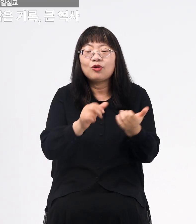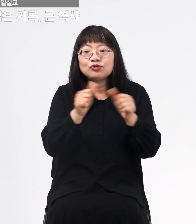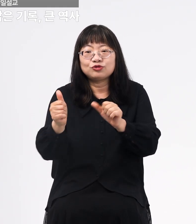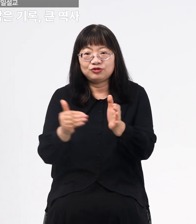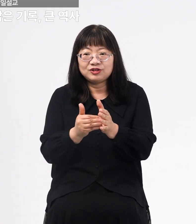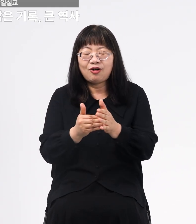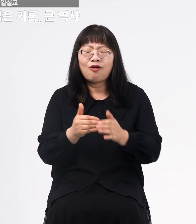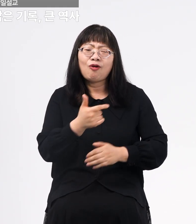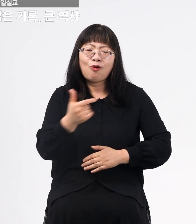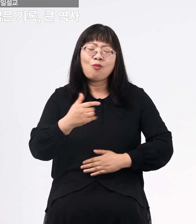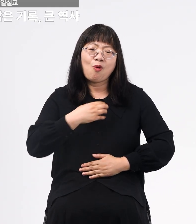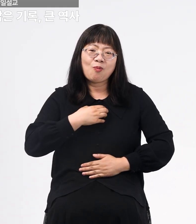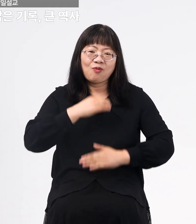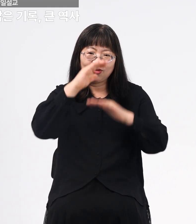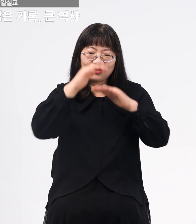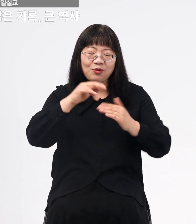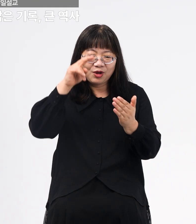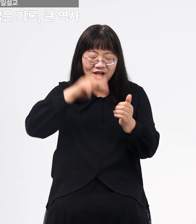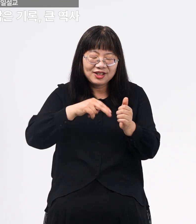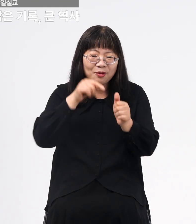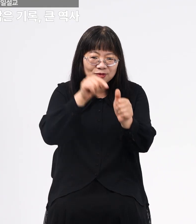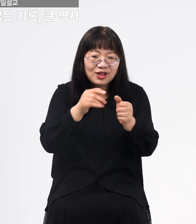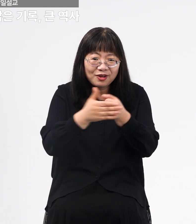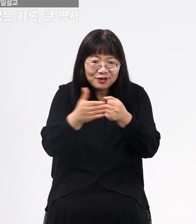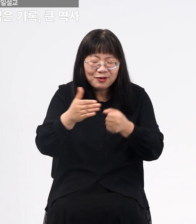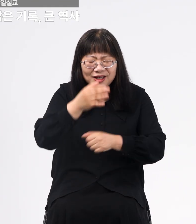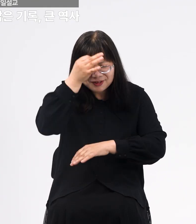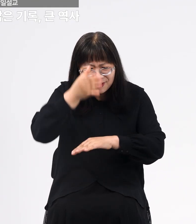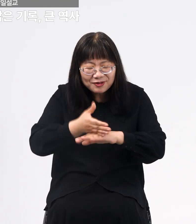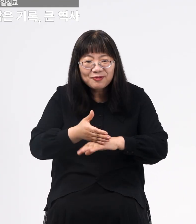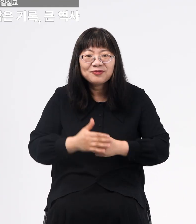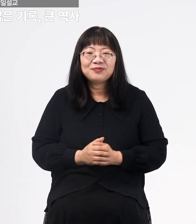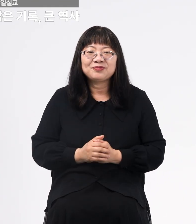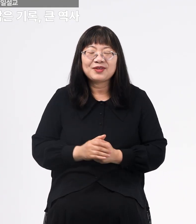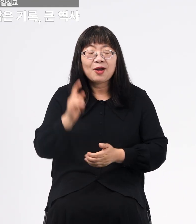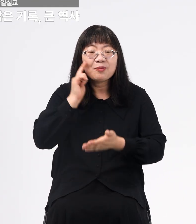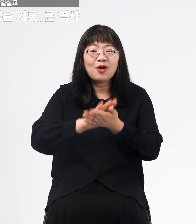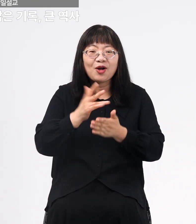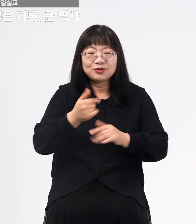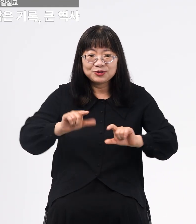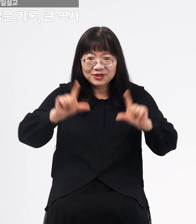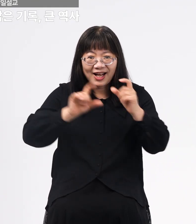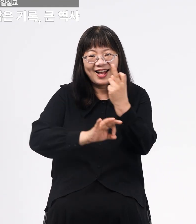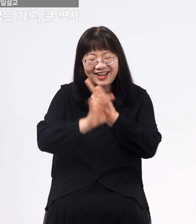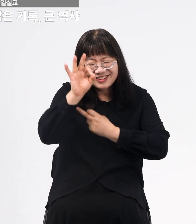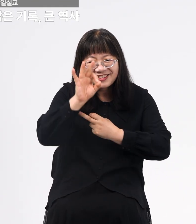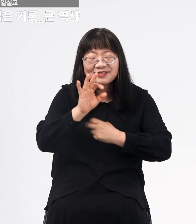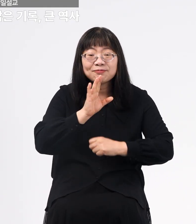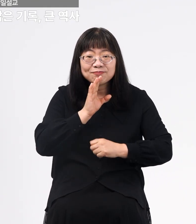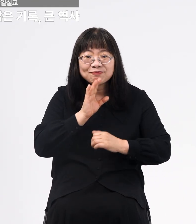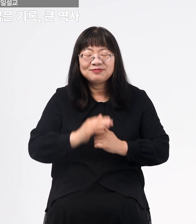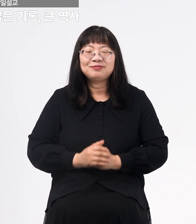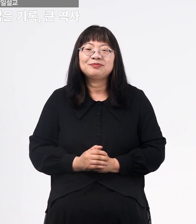예, 너무 험한 내용을 읽게 해서 참 죄송합니다. 이 평화로운 주일날.